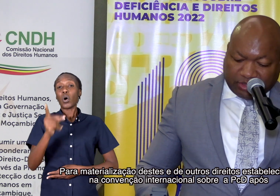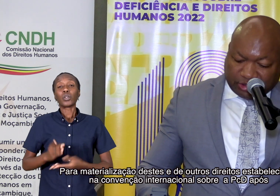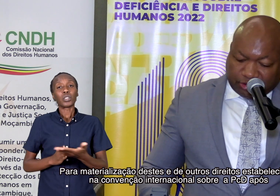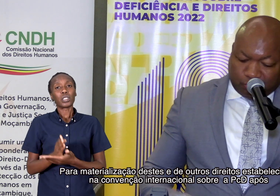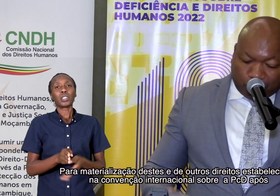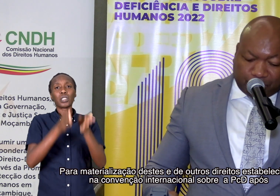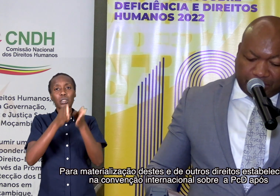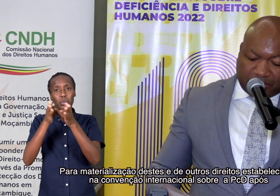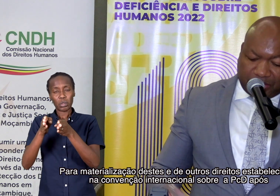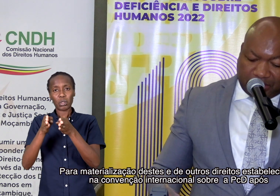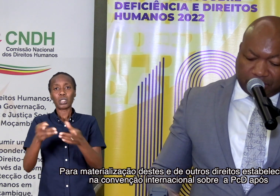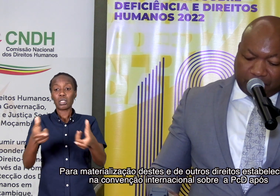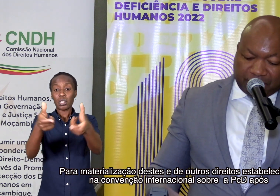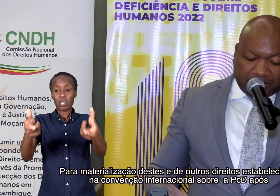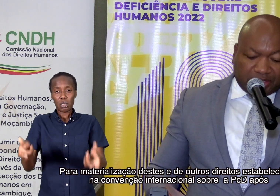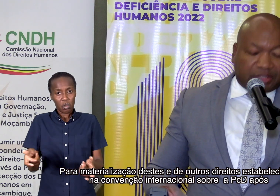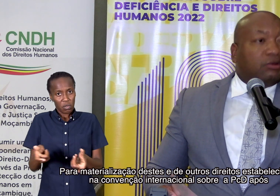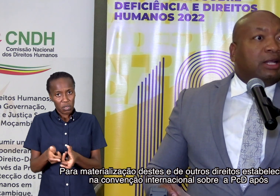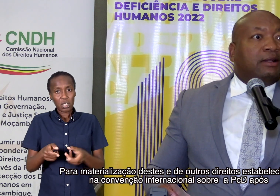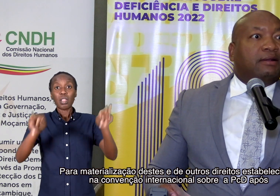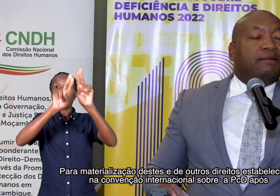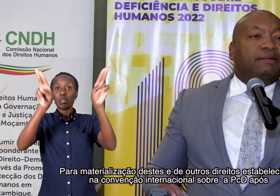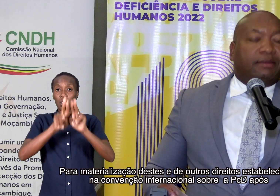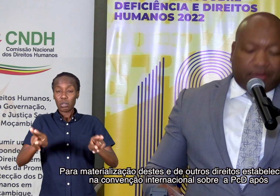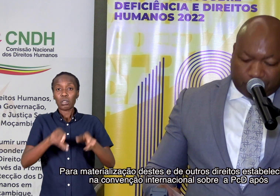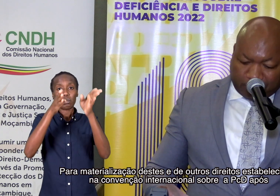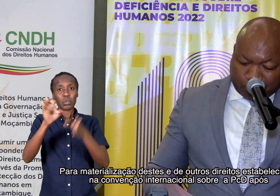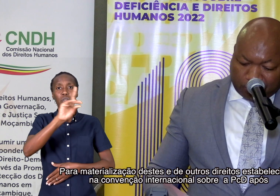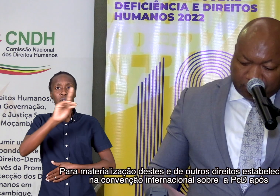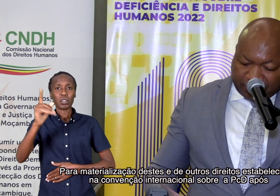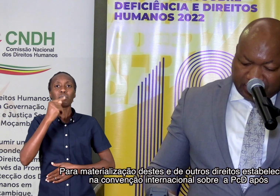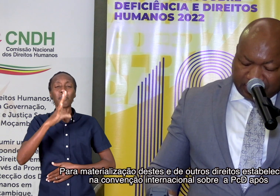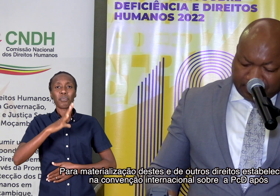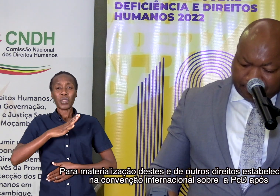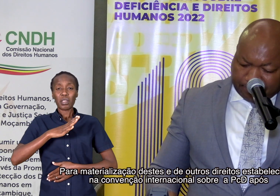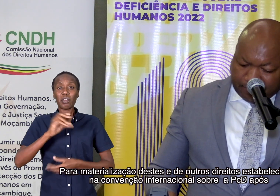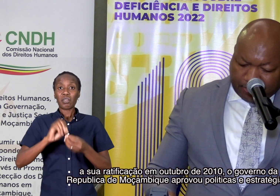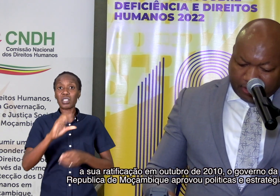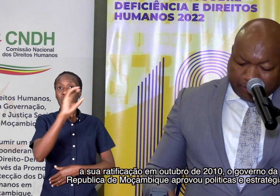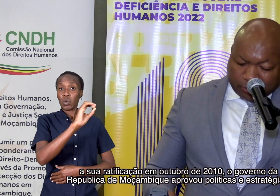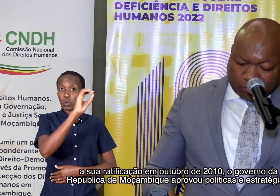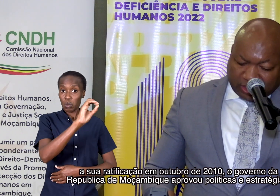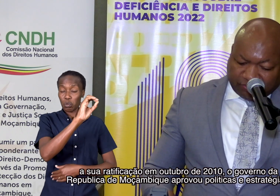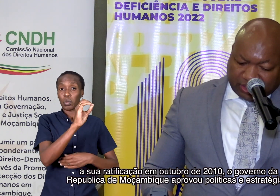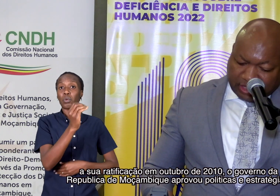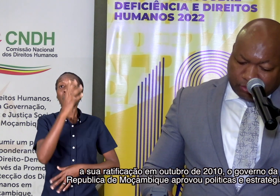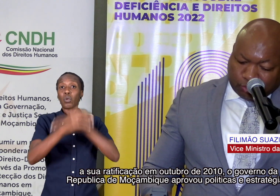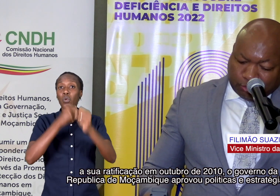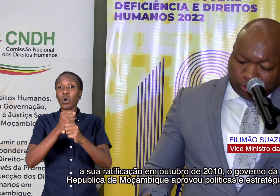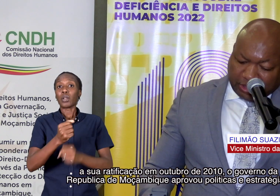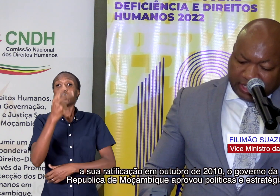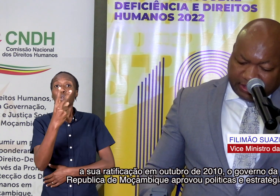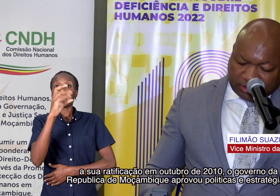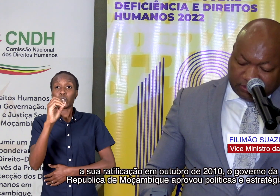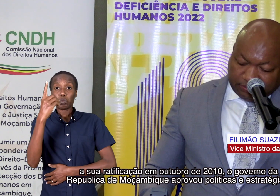materialização destes e de outros direitos estabelecidos na Convenção Internacional sobre a Pessoa com Deficiência, após a sua ratificação em outubro